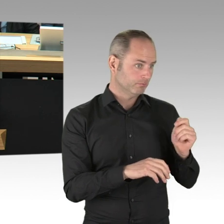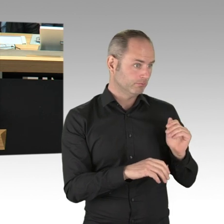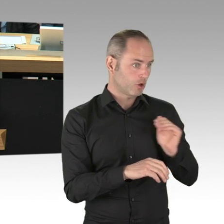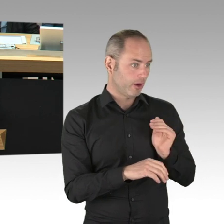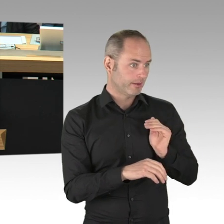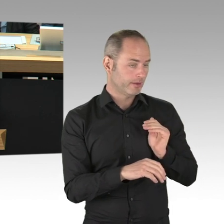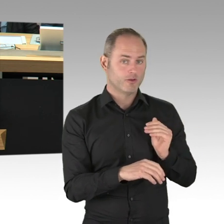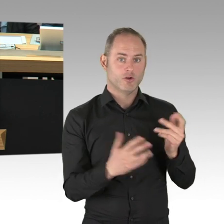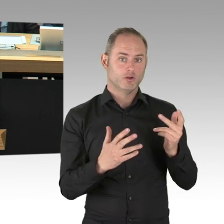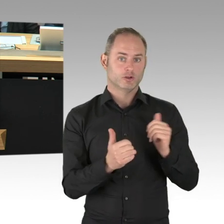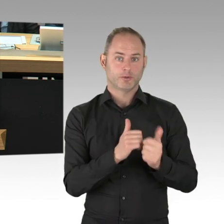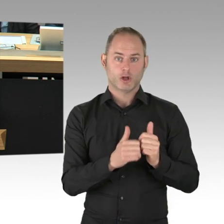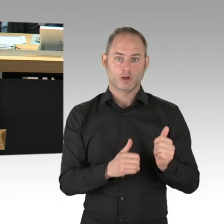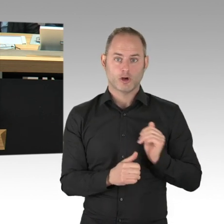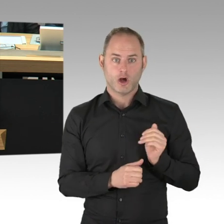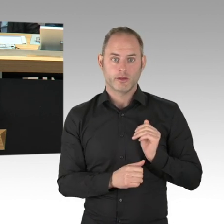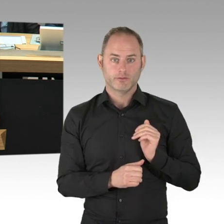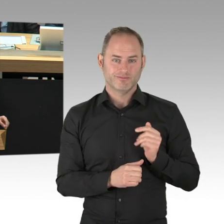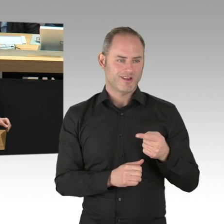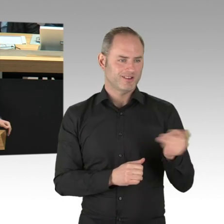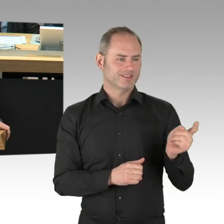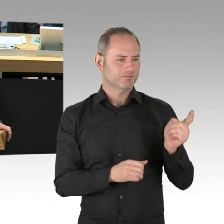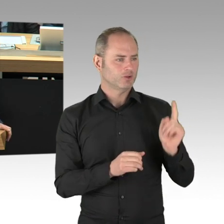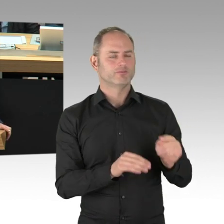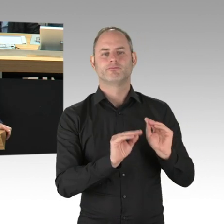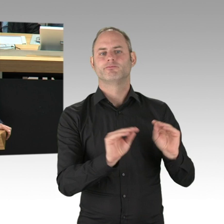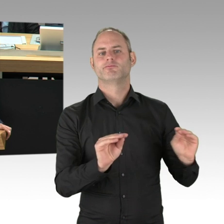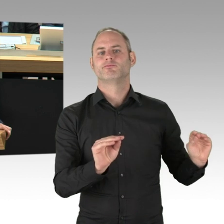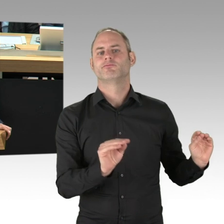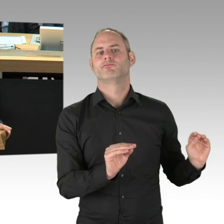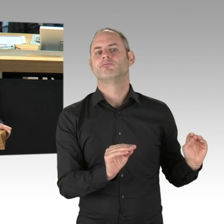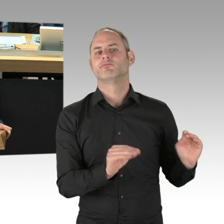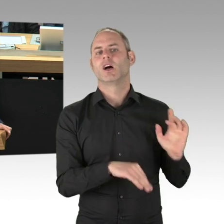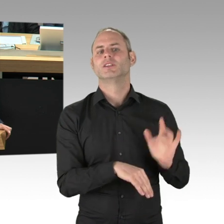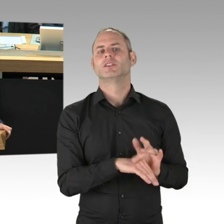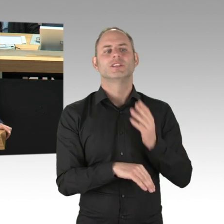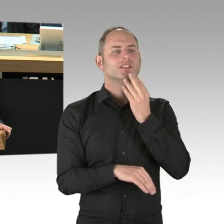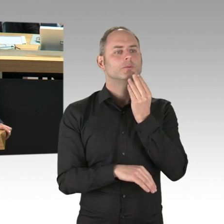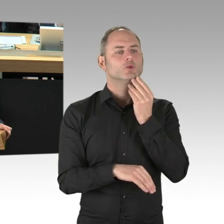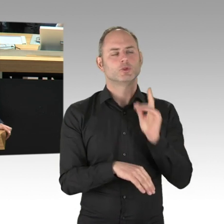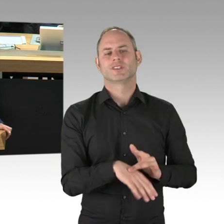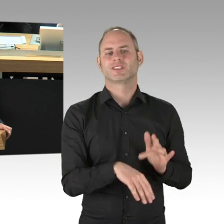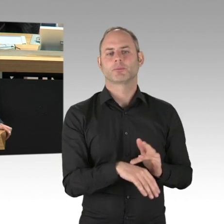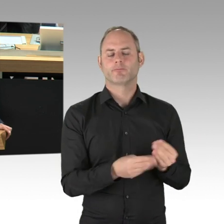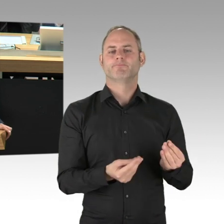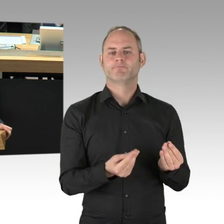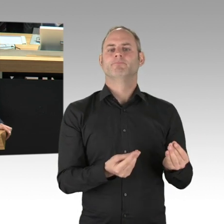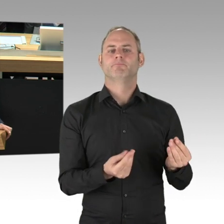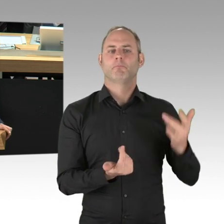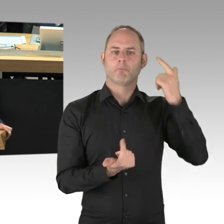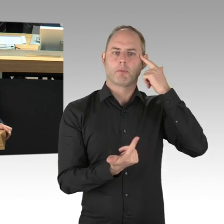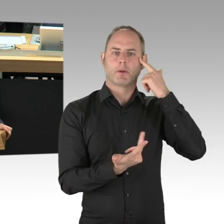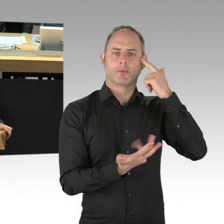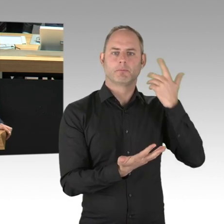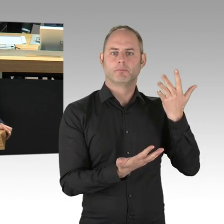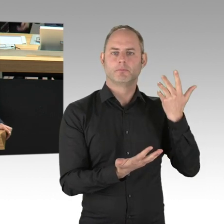jeden Berliner in dieser Stadt, beispielsweise wenn sie oder er Antisemitismus erlebt. Dieser Dreiklang gilt aber auch und vor allem für